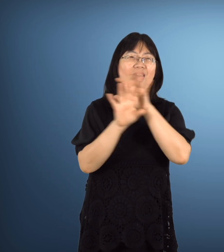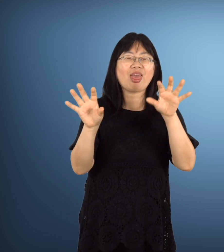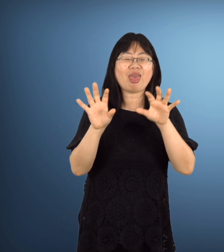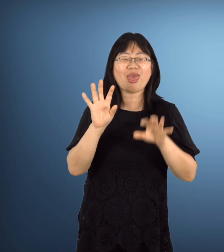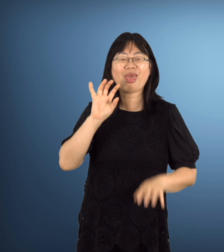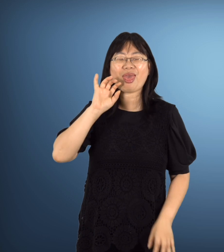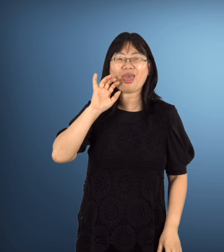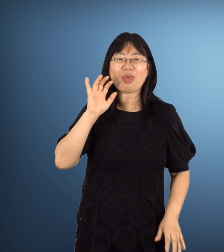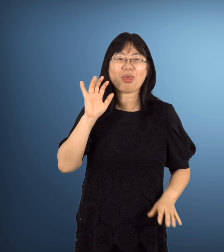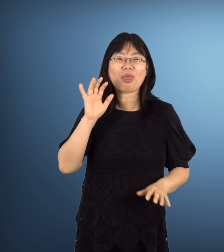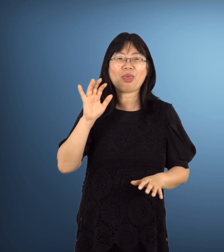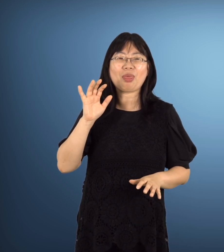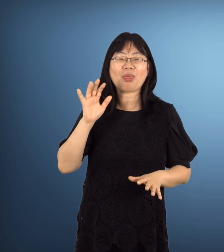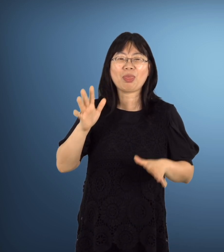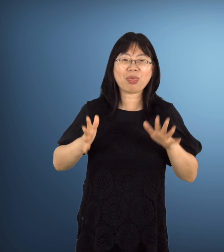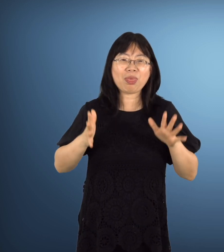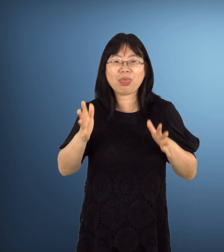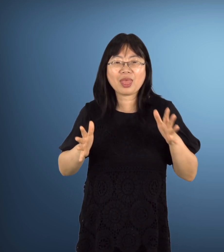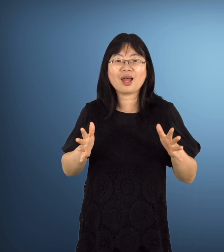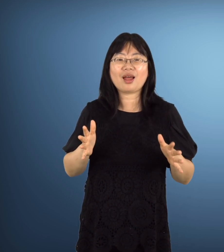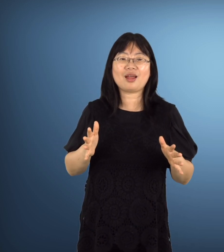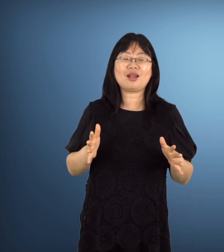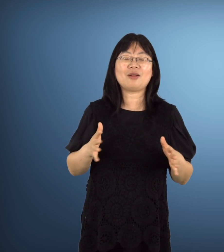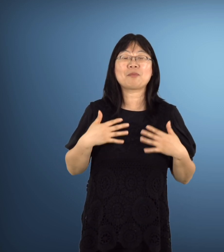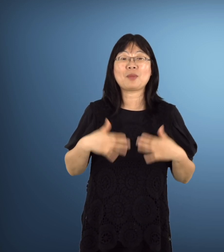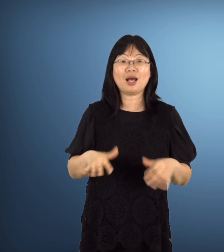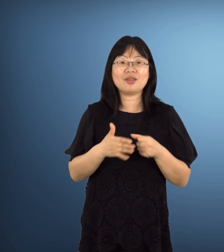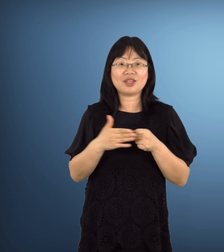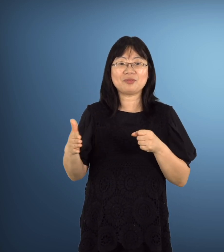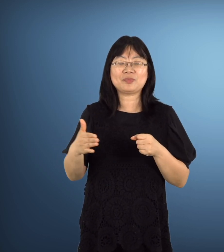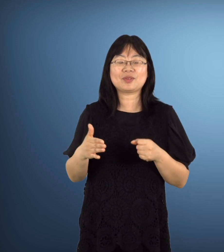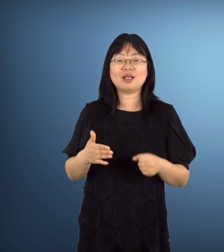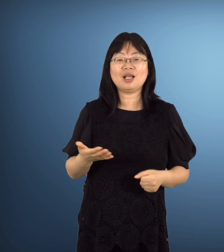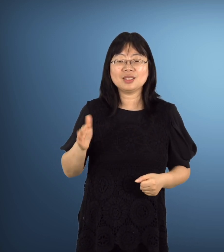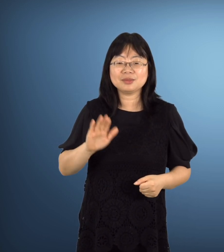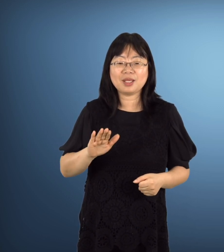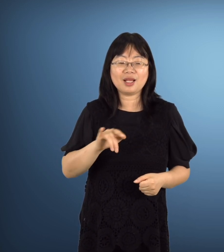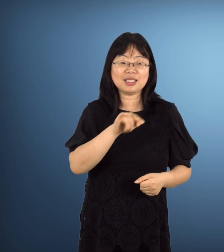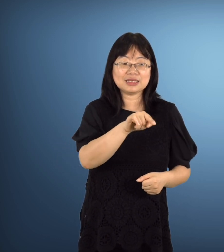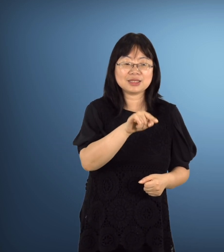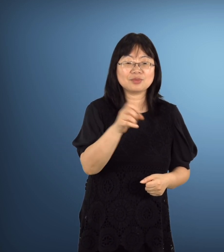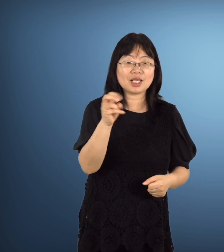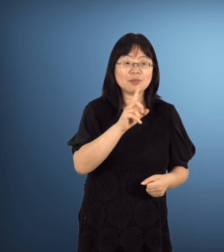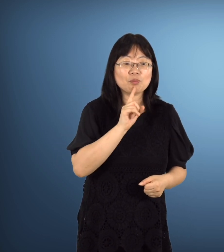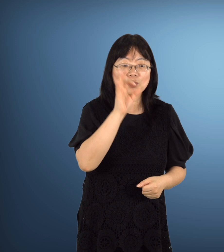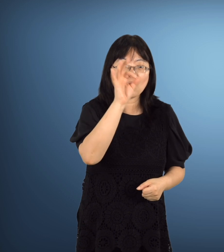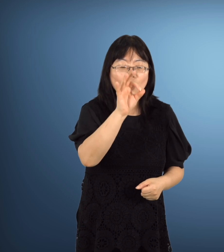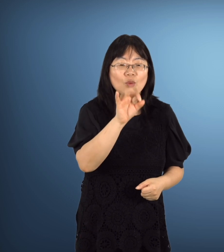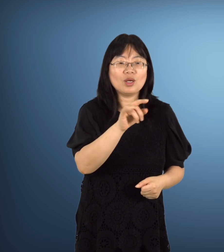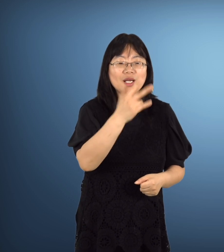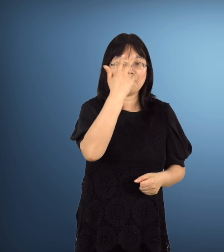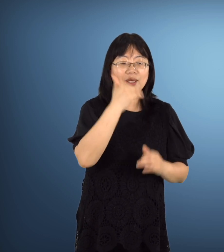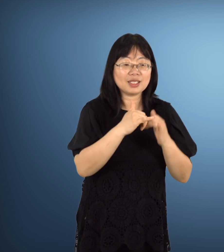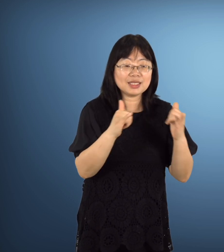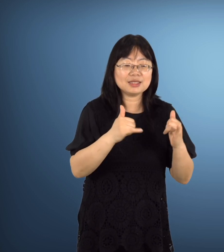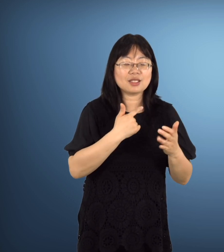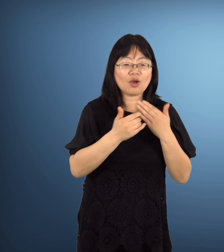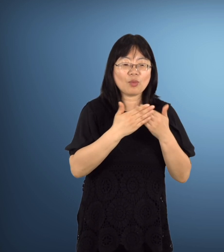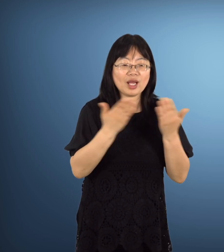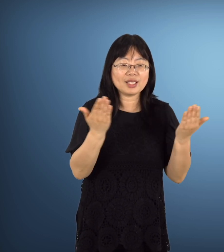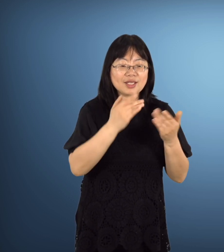바뀌어요. 팩트 체크밖에 한 게 없어요. 자기에게 겪어진 그냥 그 사실을 얘기했지 여기